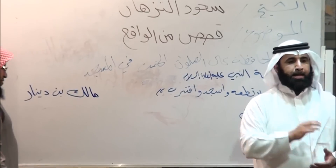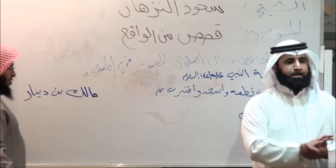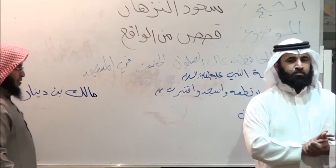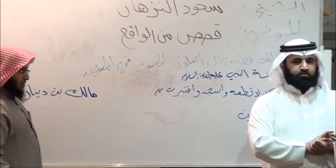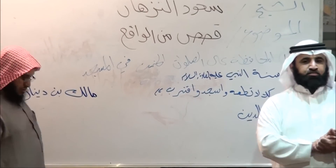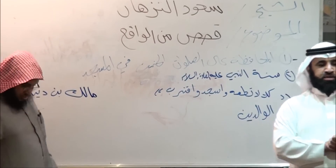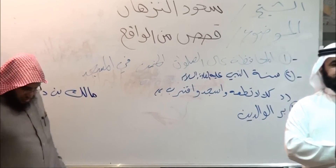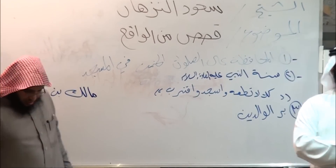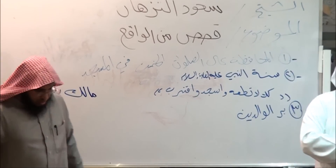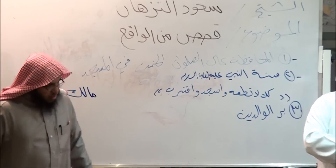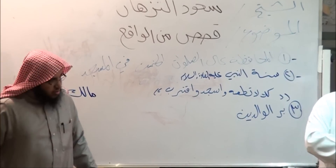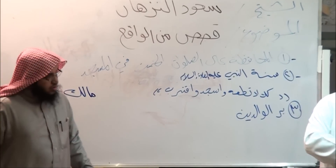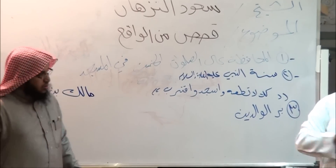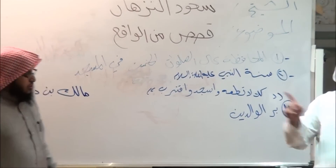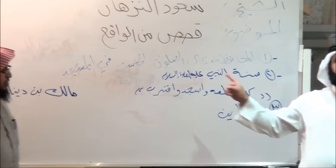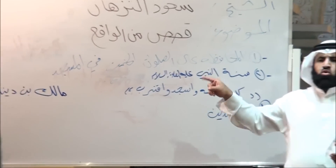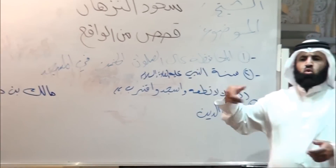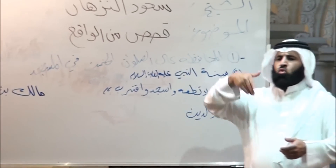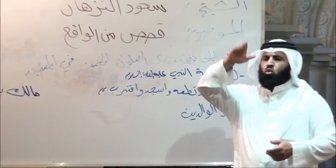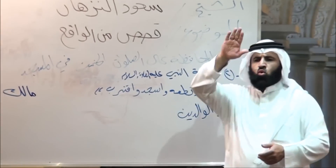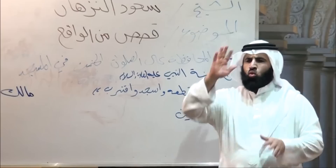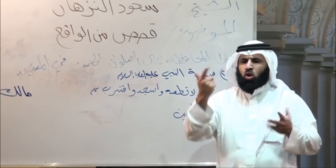مالك بن دينار ذهب إلى الحج،